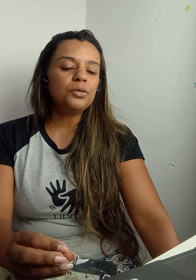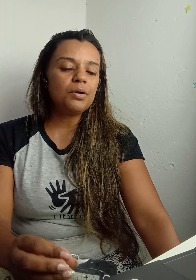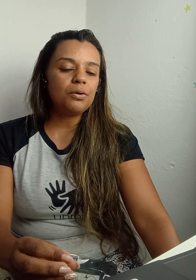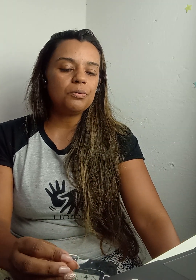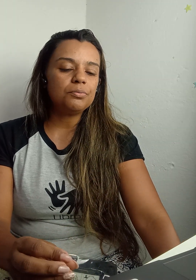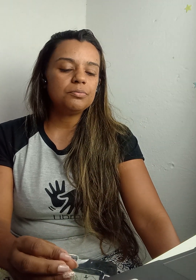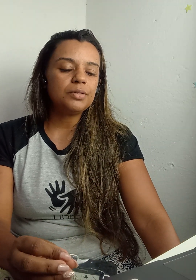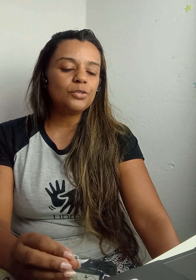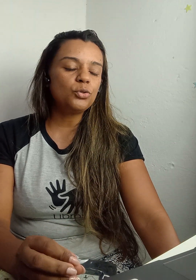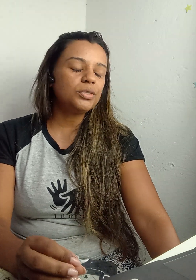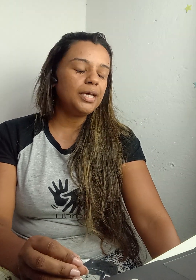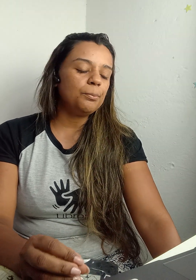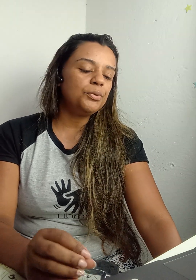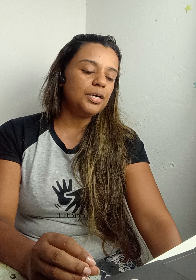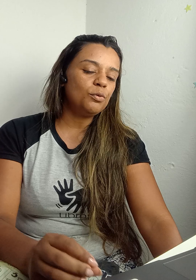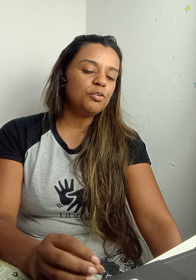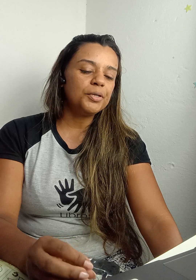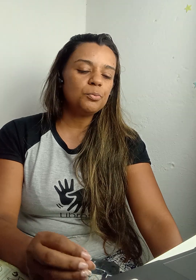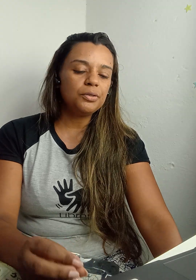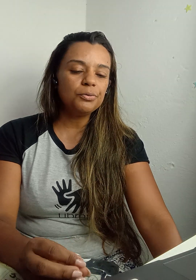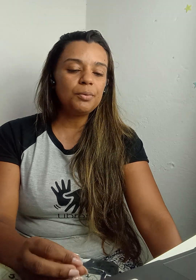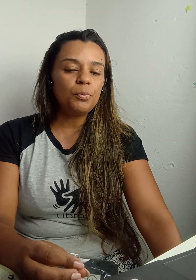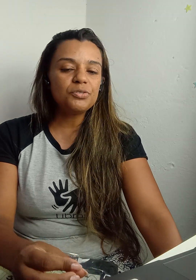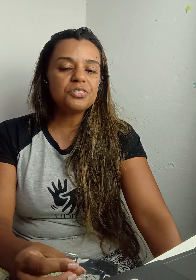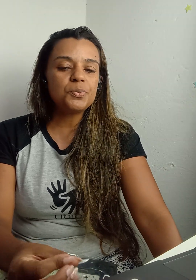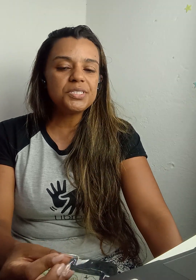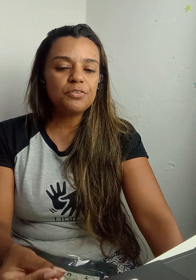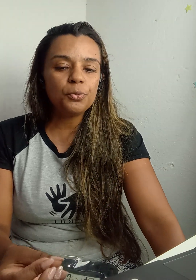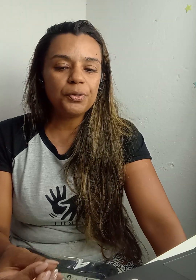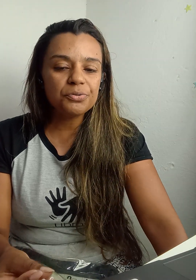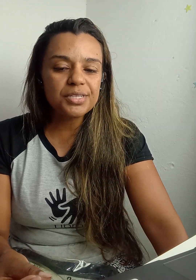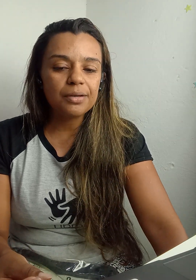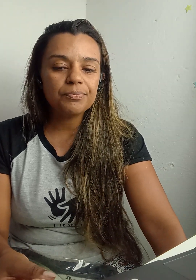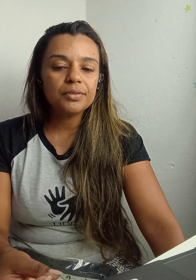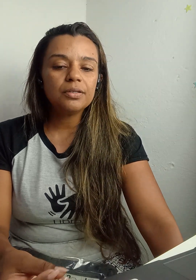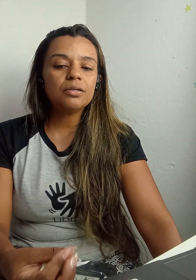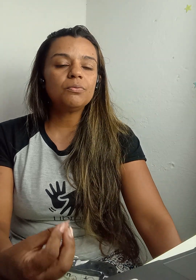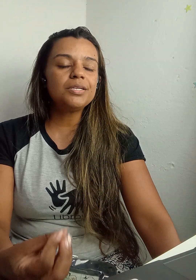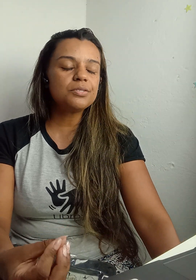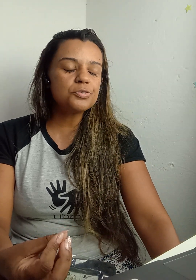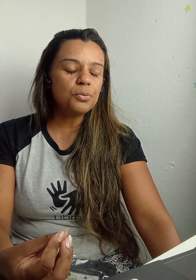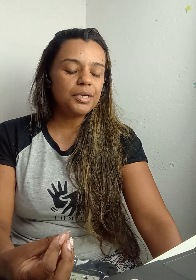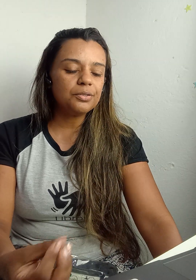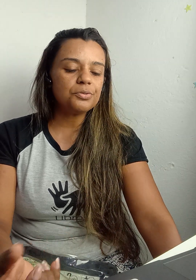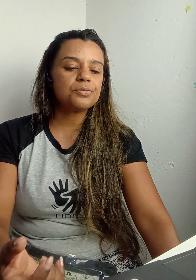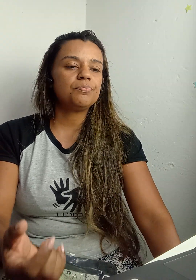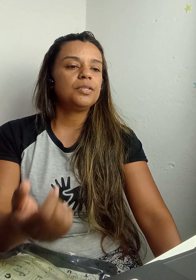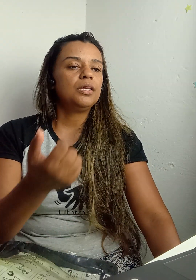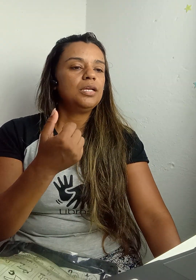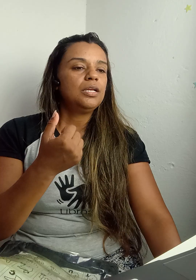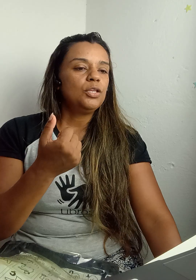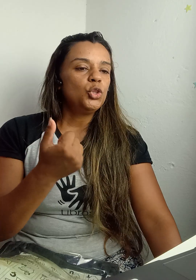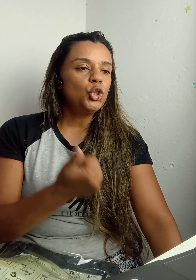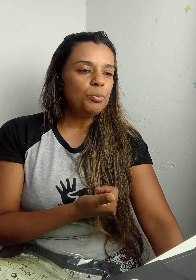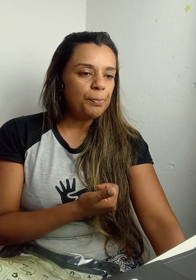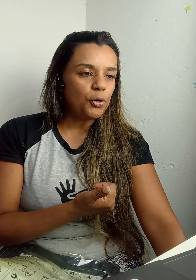manual? A todo tempo? Não, o alfabeto manual tem momentos específicos para eu usar. Quais são os momentos? Nome